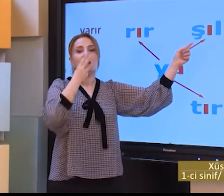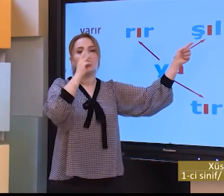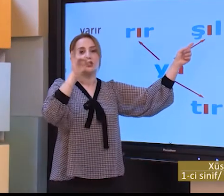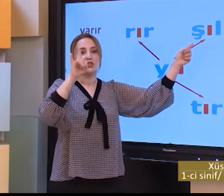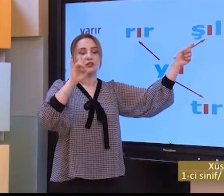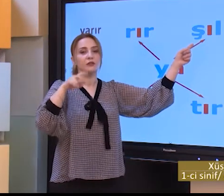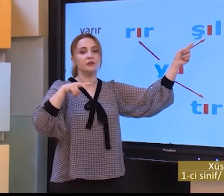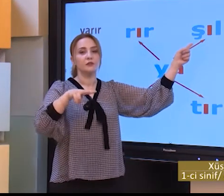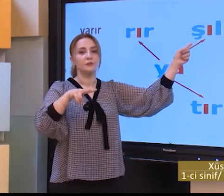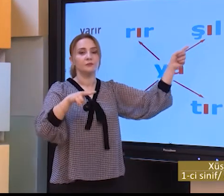Yaşıl,